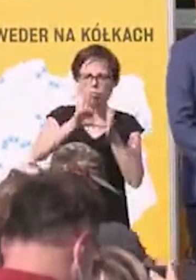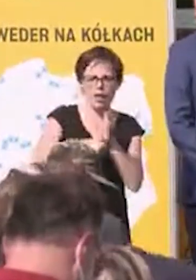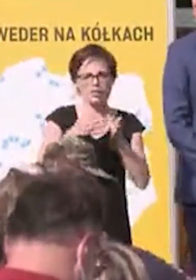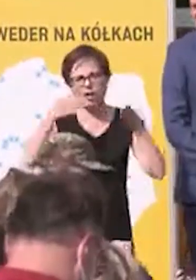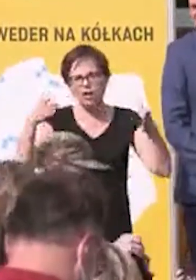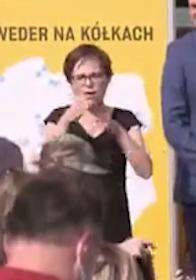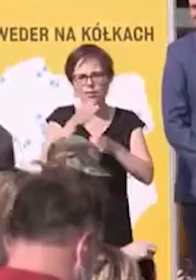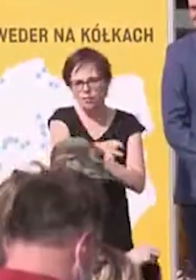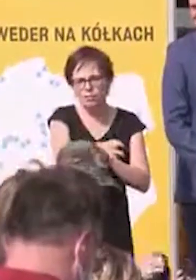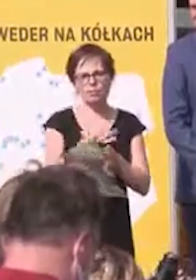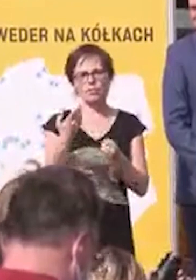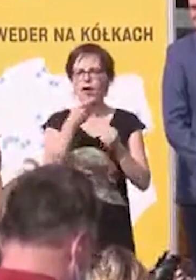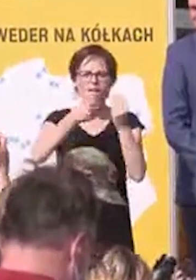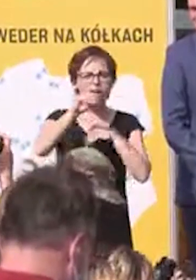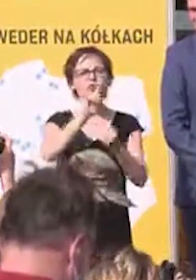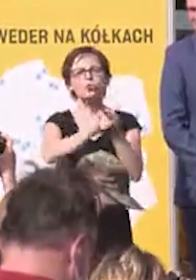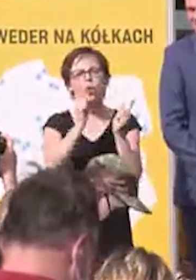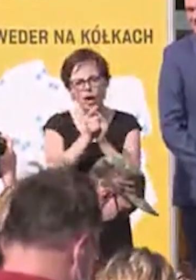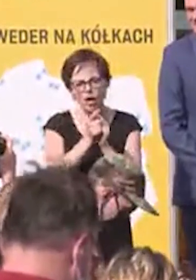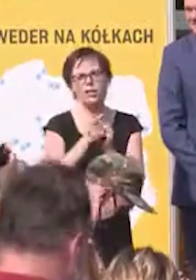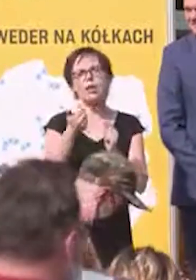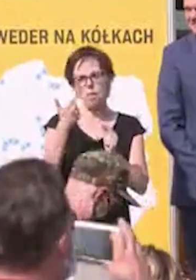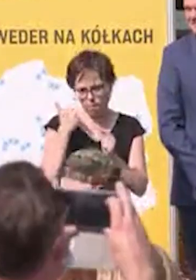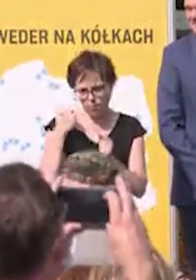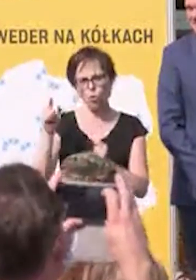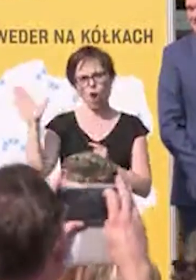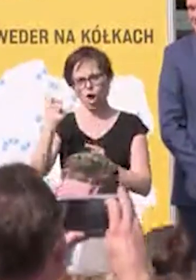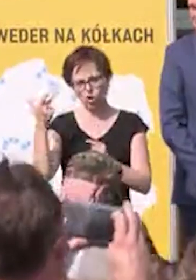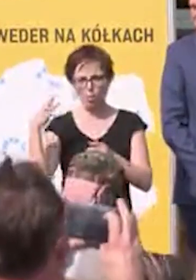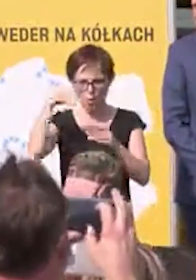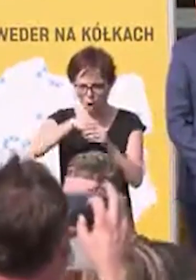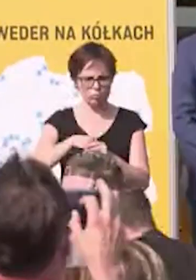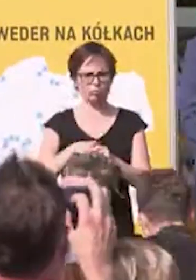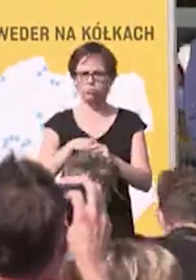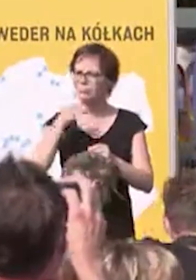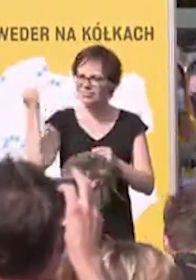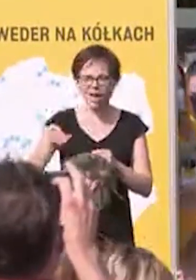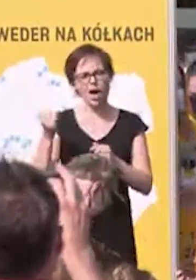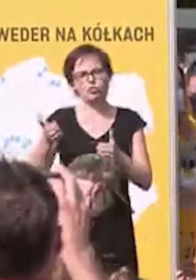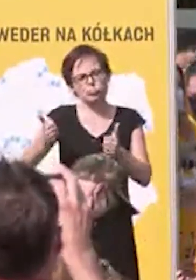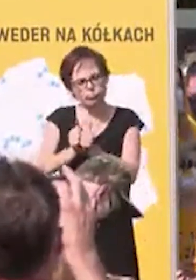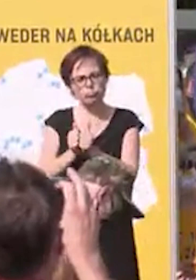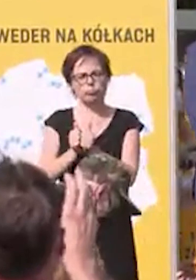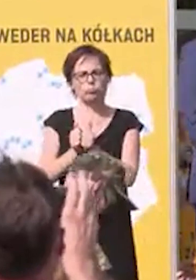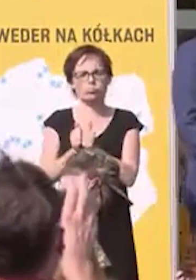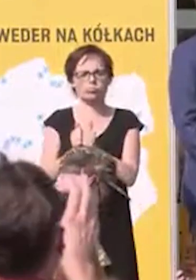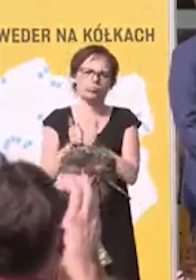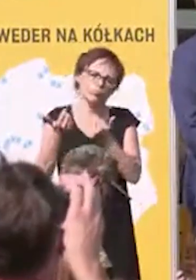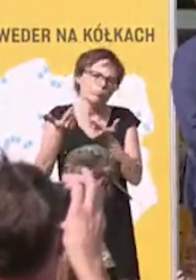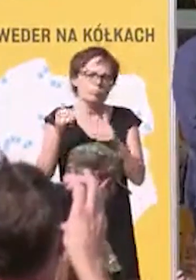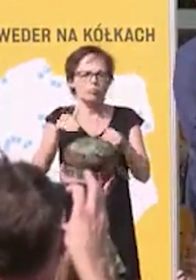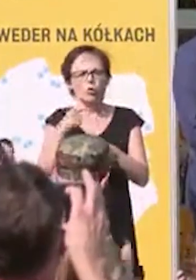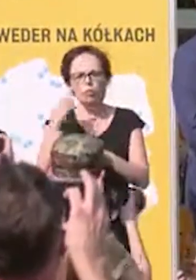W zdecydowanej większości tych spotkań uczestniczył bezpośrednio Szymon, zawsze w asyście, użyjmy tego